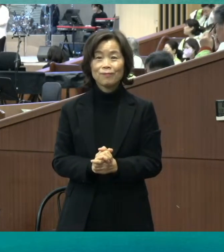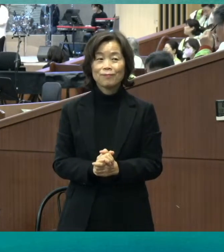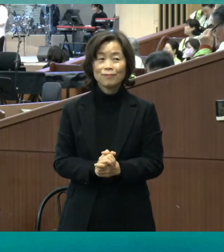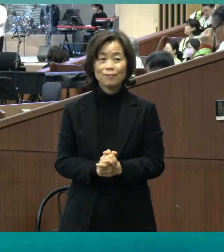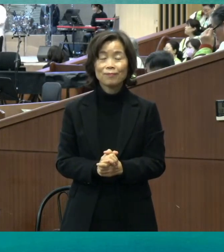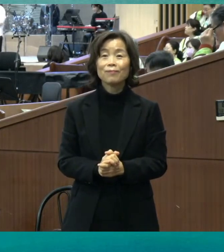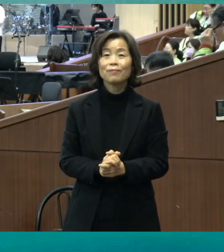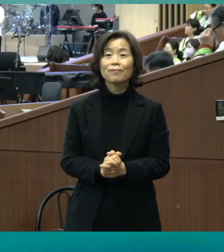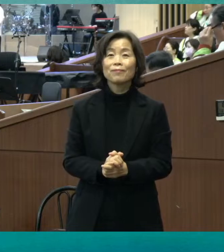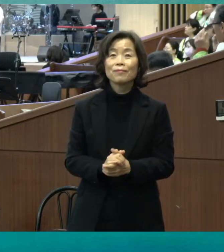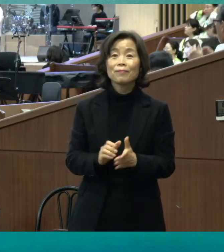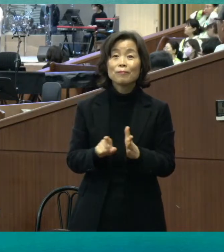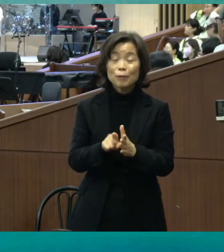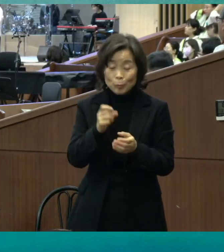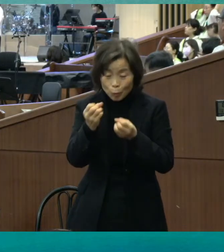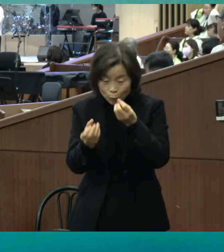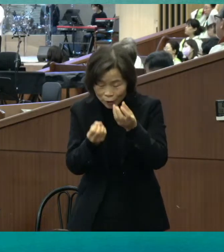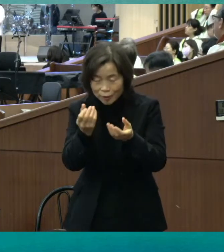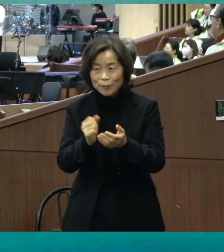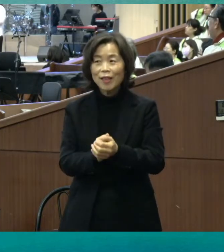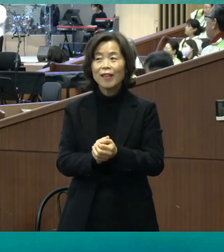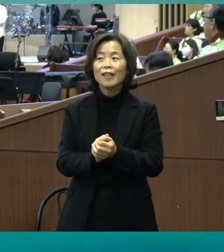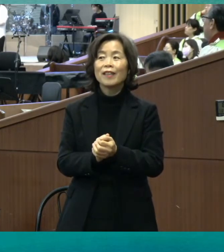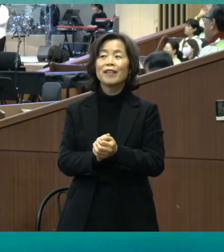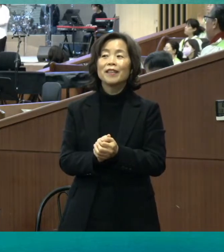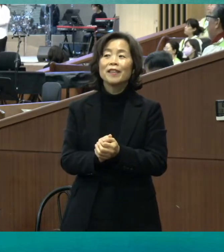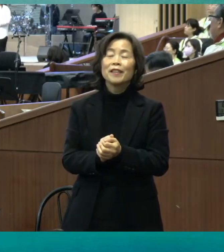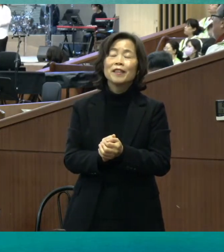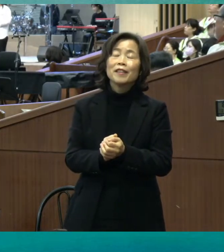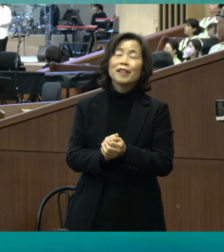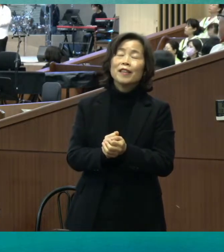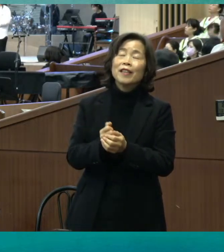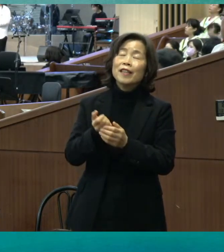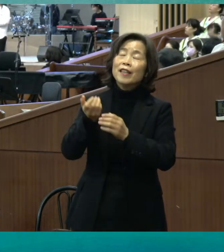함께 고백할까요? 하늘 가는 밝은 길이